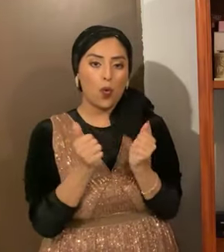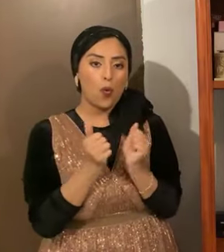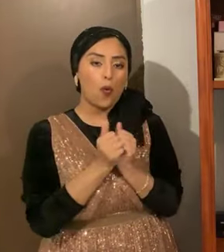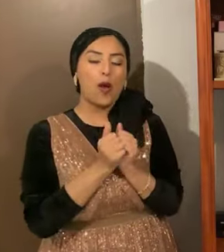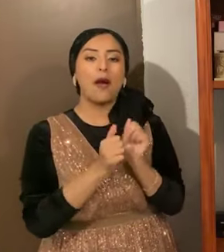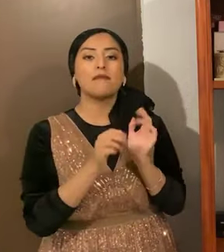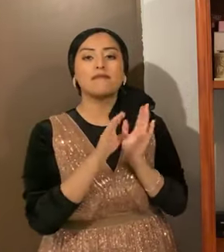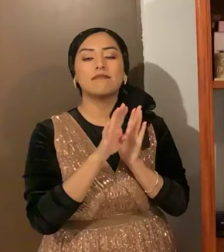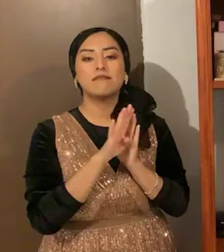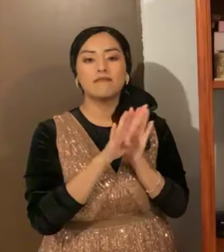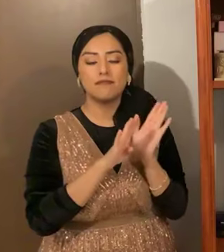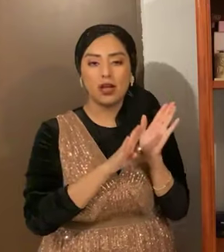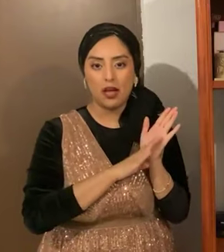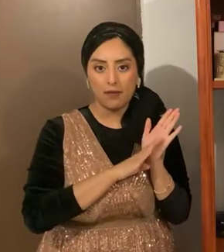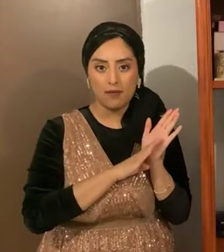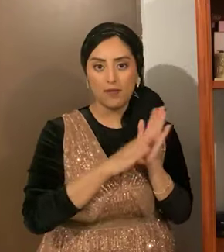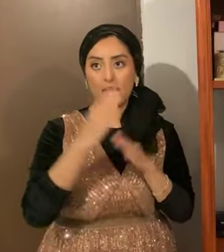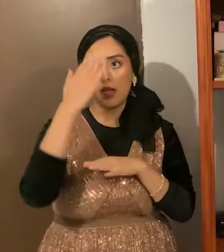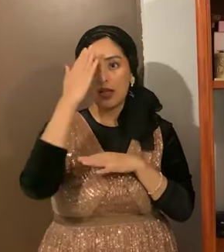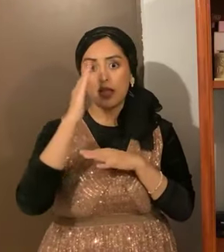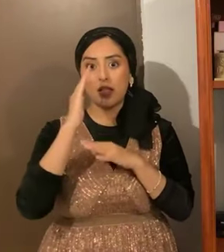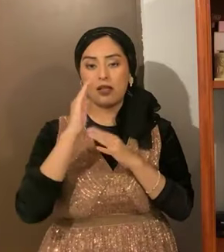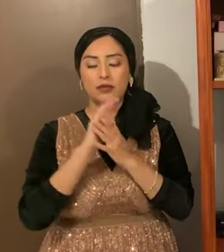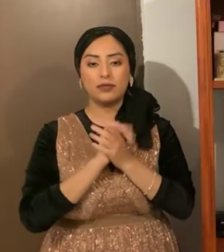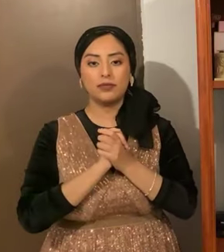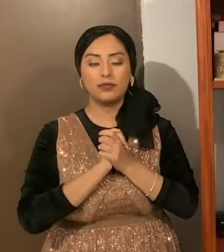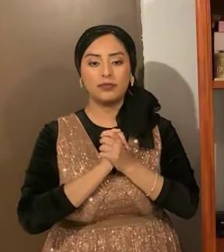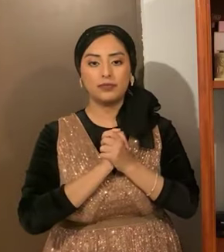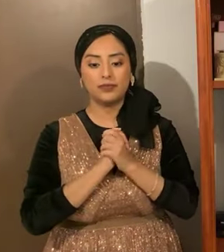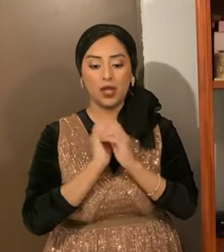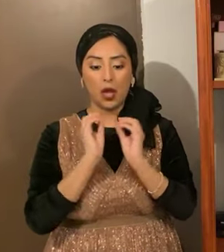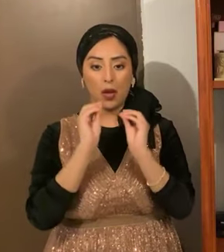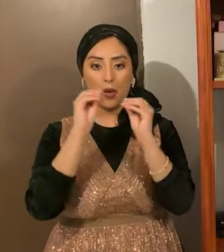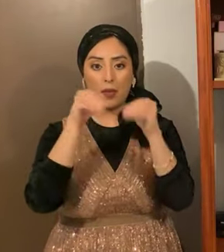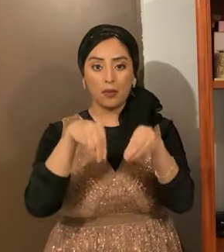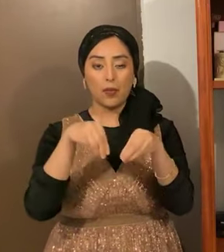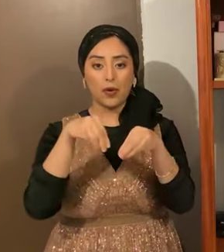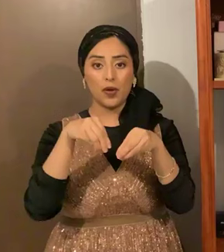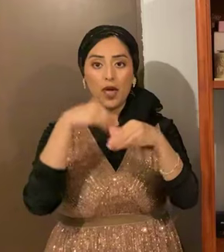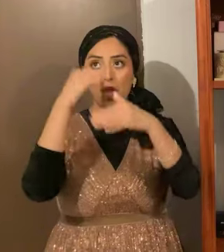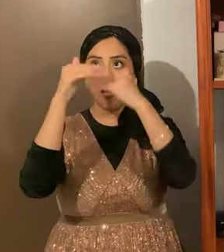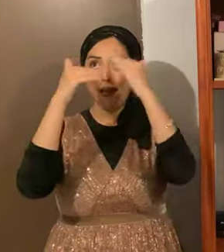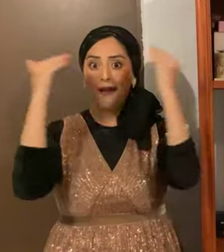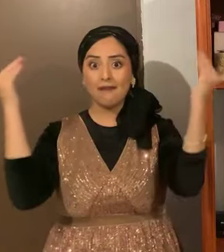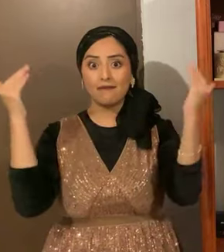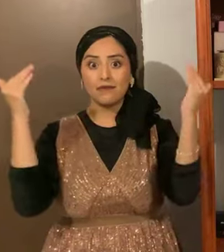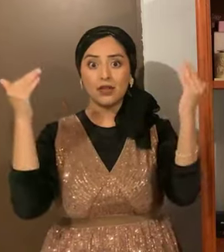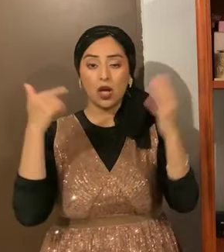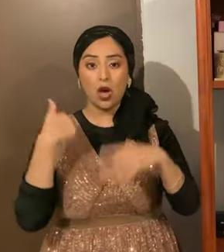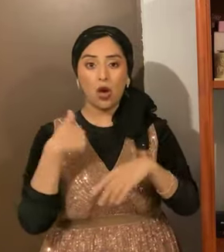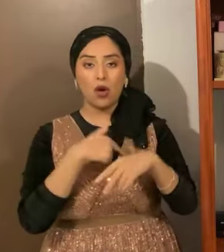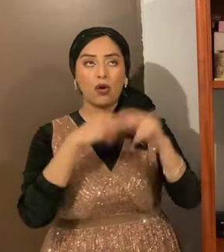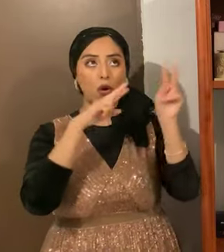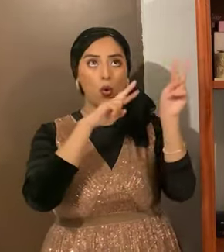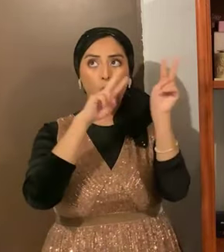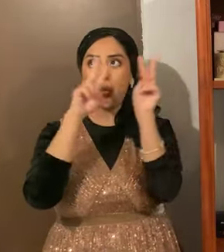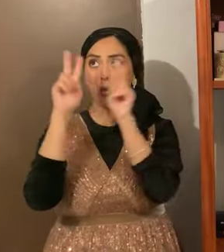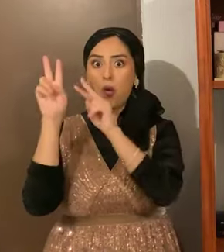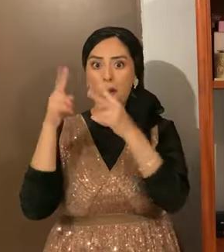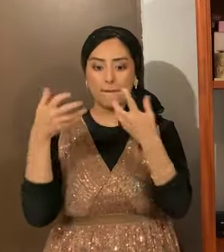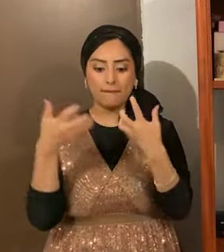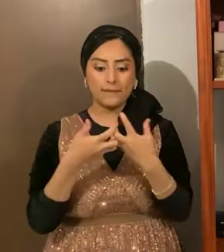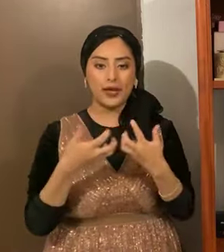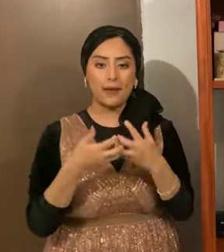las estrellas y las galaxias. Y si quieren consultar la recta final 117, háganlo, van a aprender